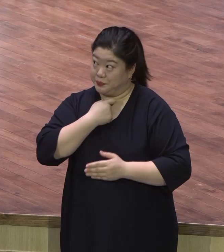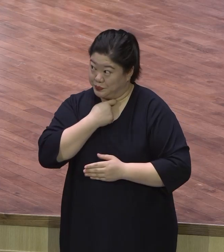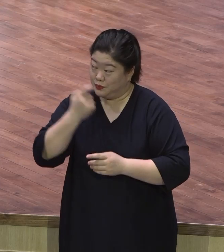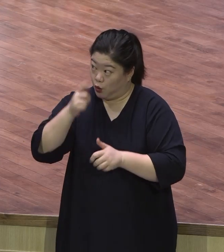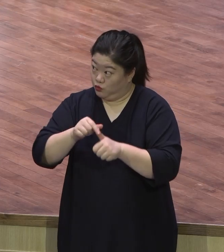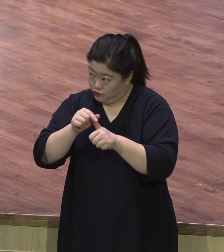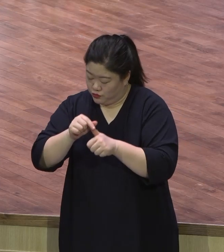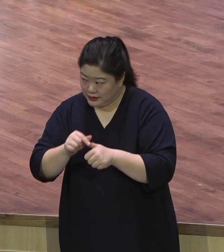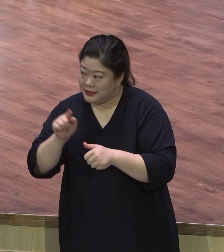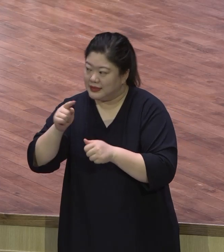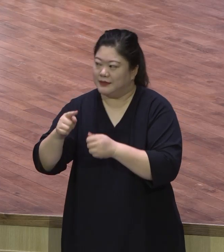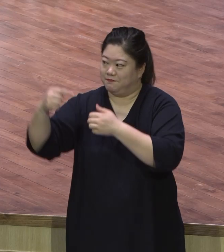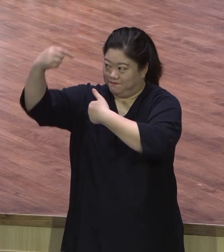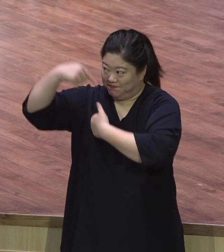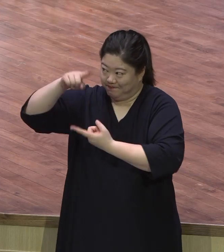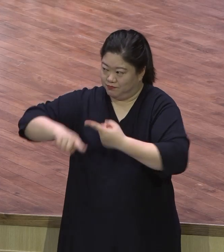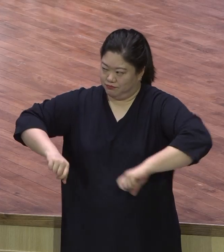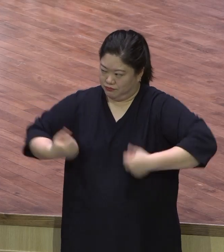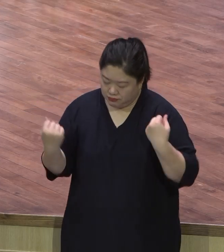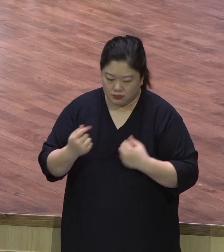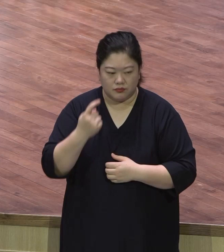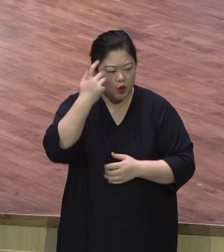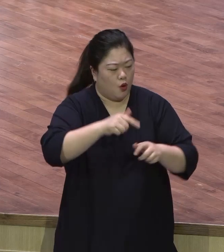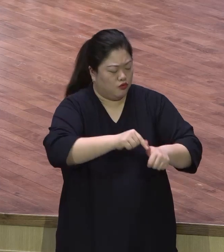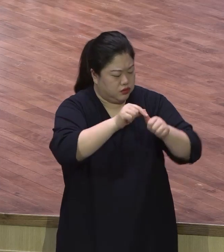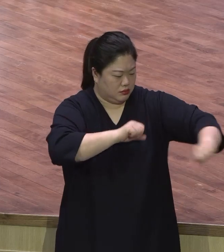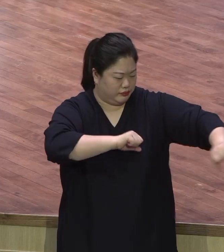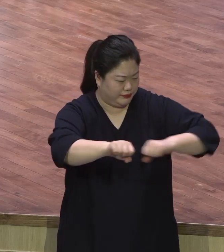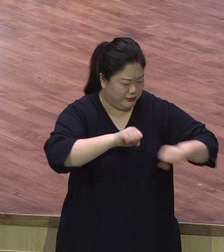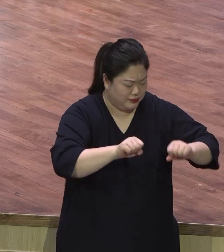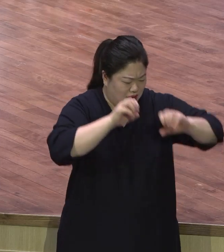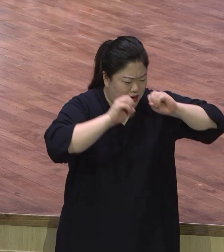생을 걸 때 생을 걸 때